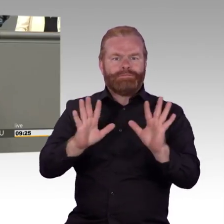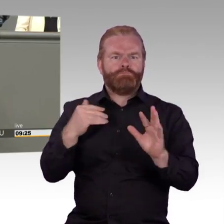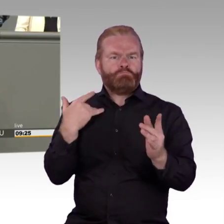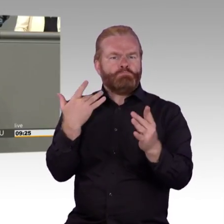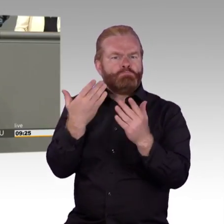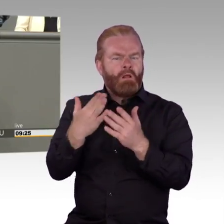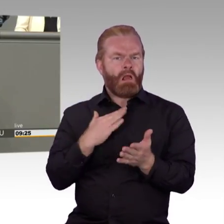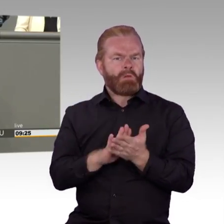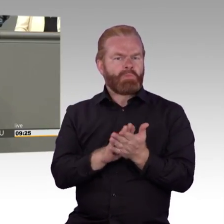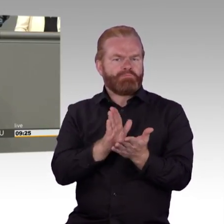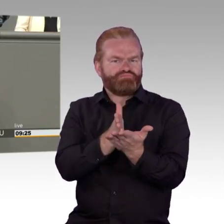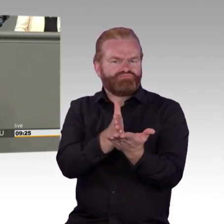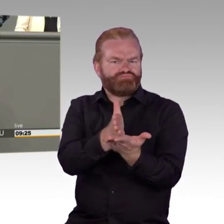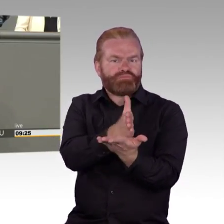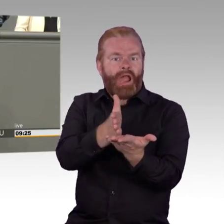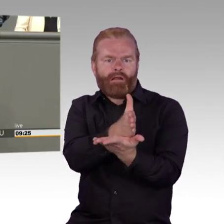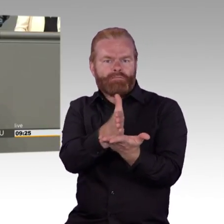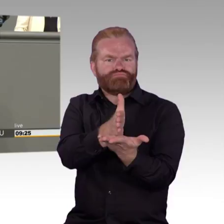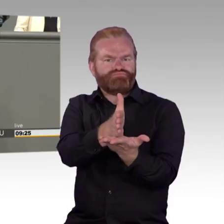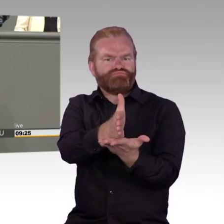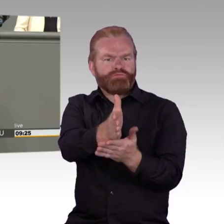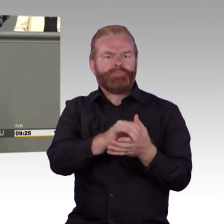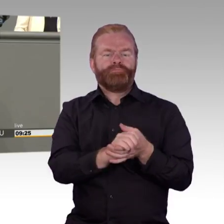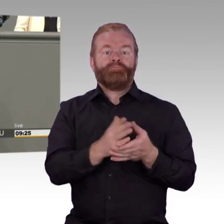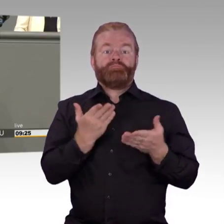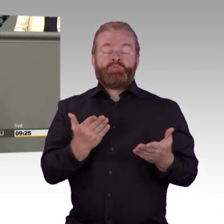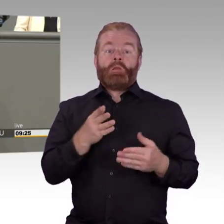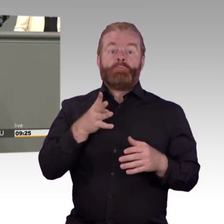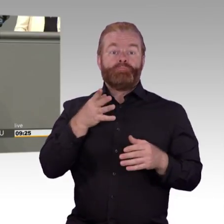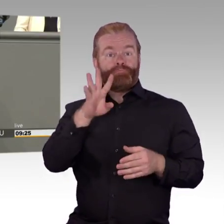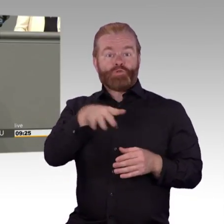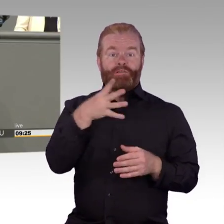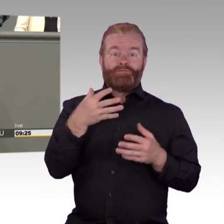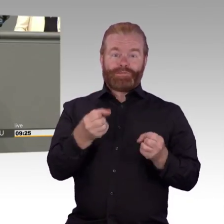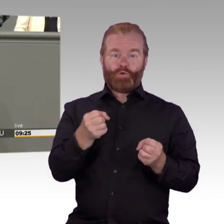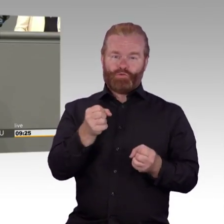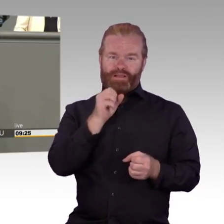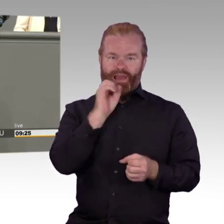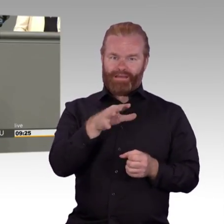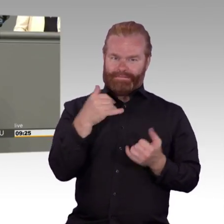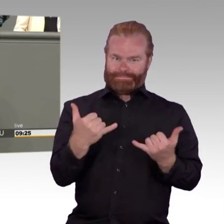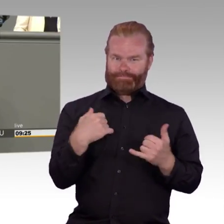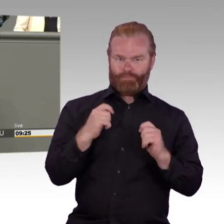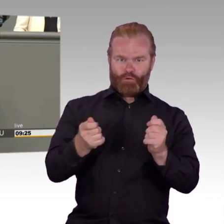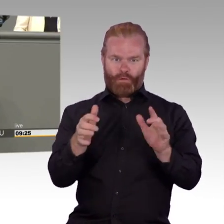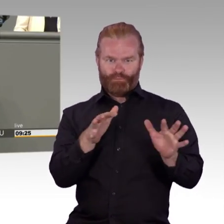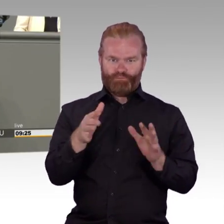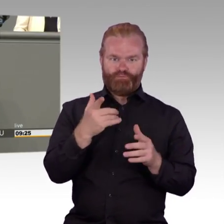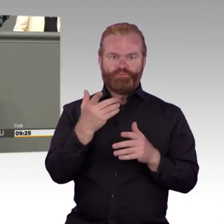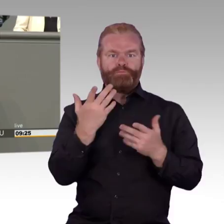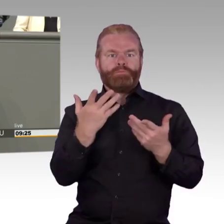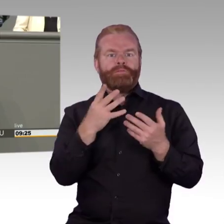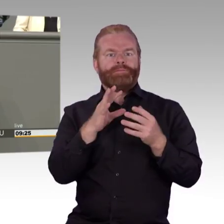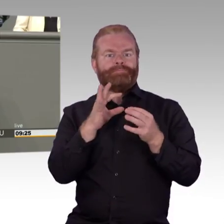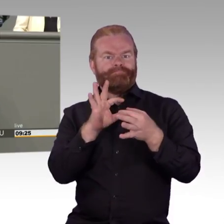Geschäftsmodell, bei dem es vor allem darum gehen würde, Honorare zu verdienen. Im Gegenteil. Der Verband geht sogar das Risiko ein, dass